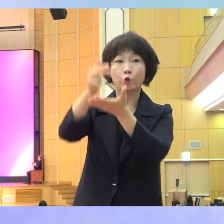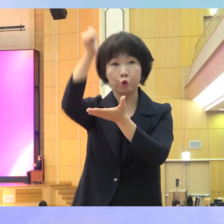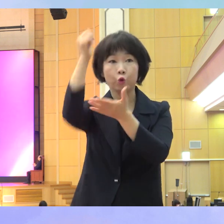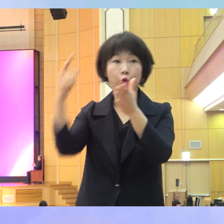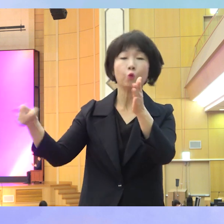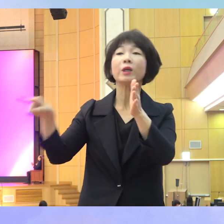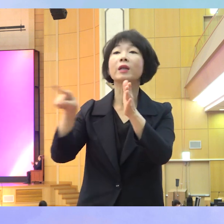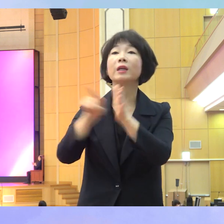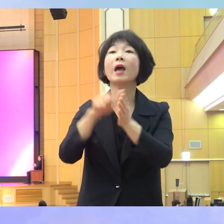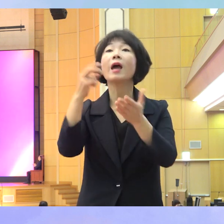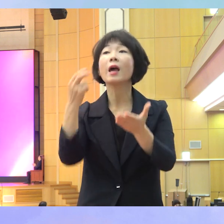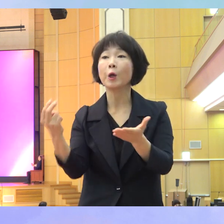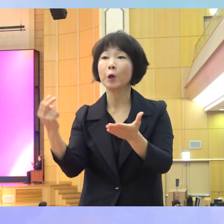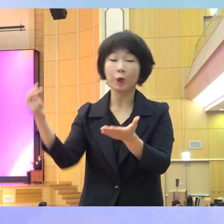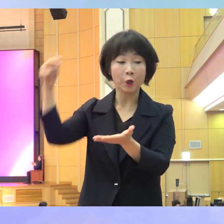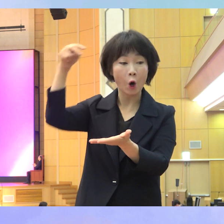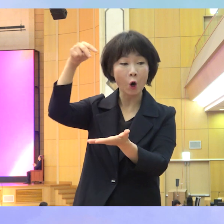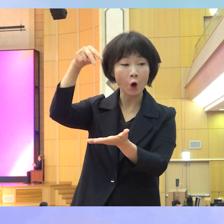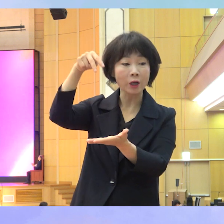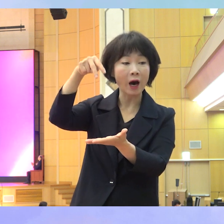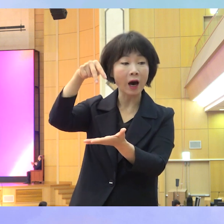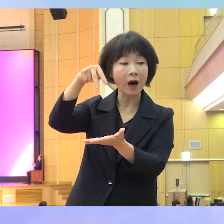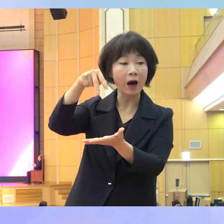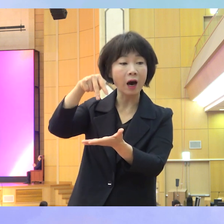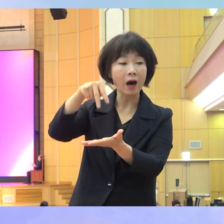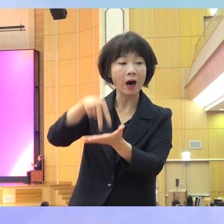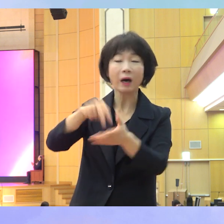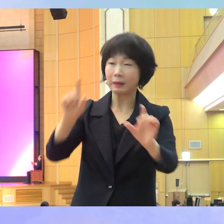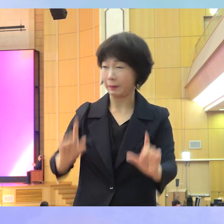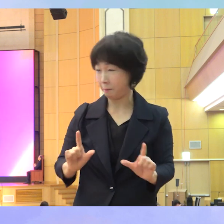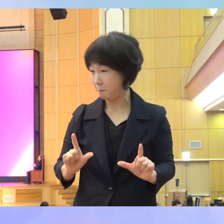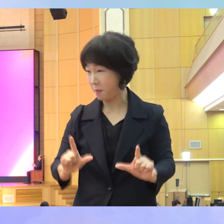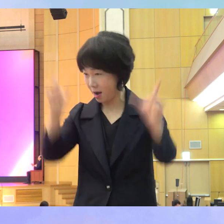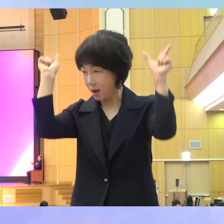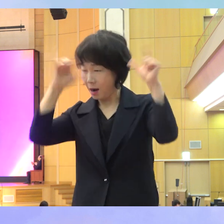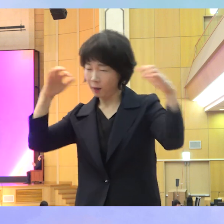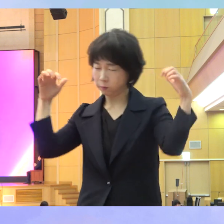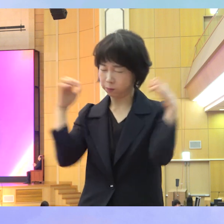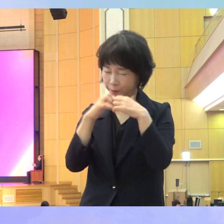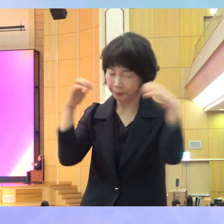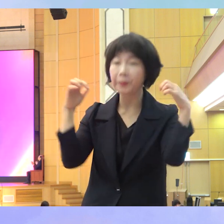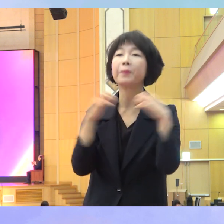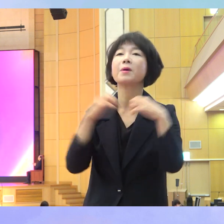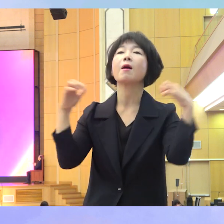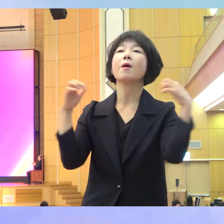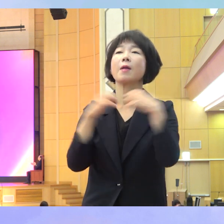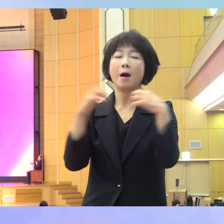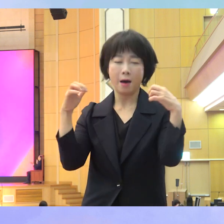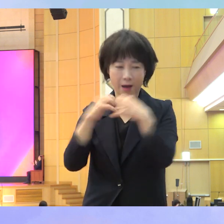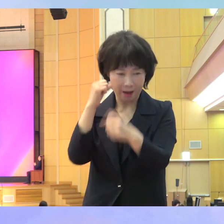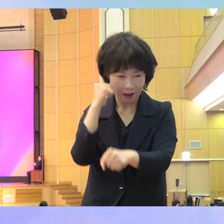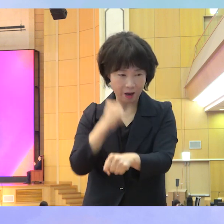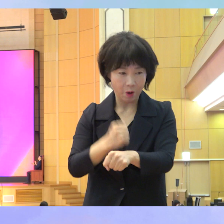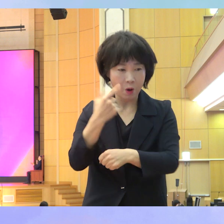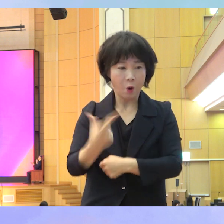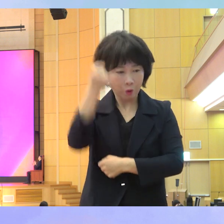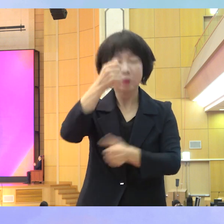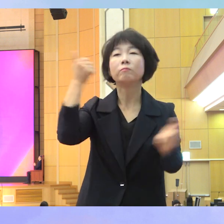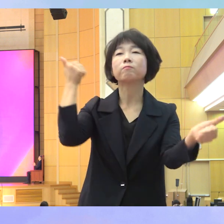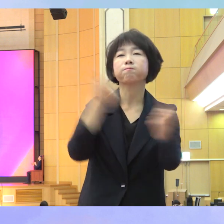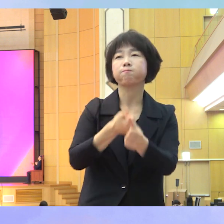군병들아, 주 위에 일어나 이 날에